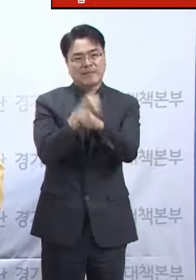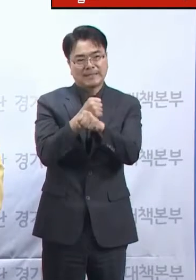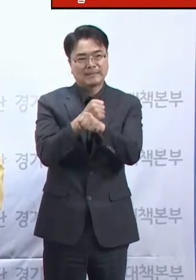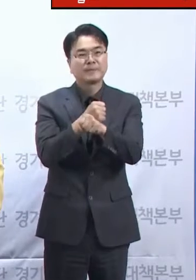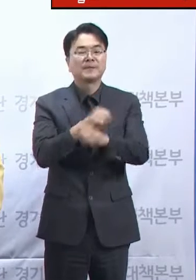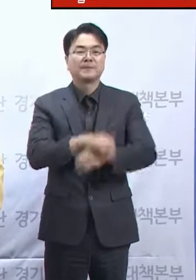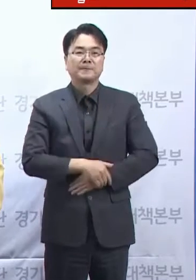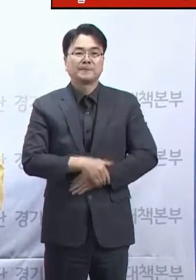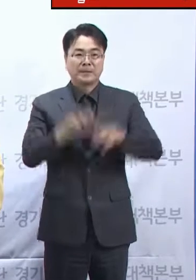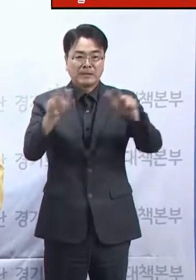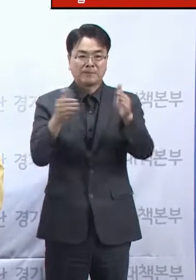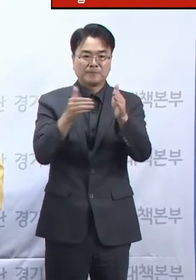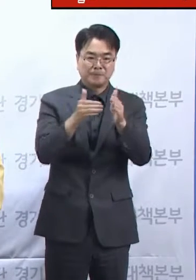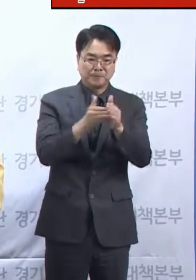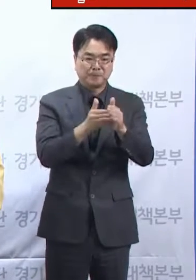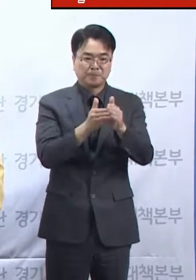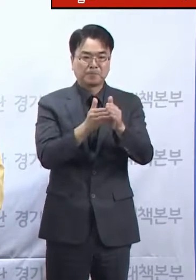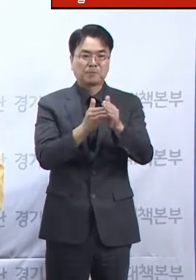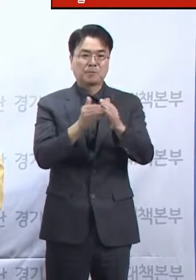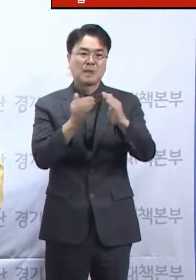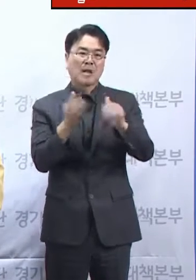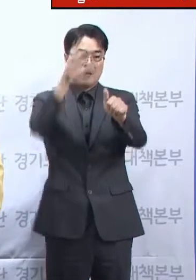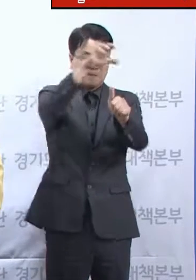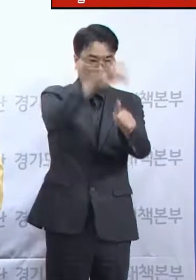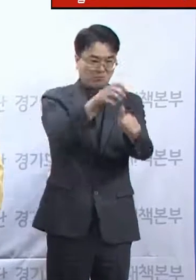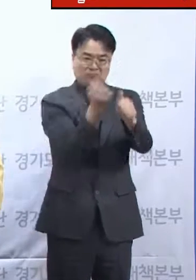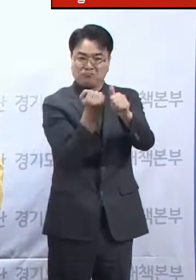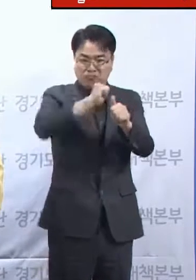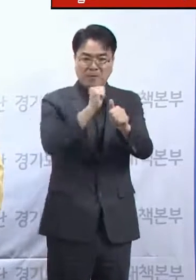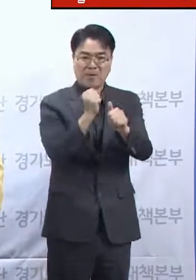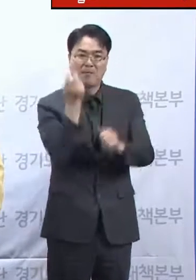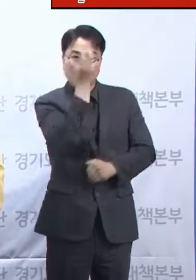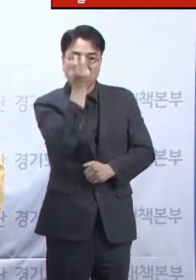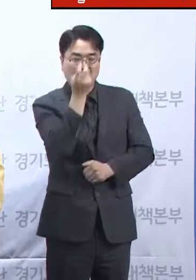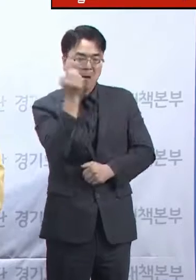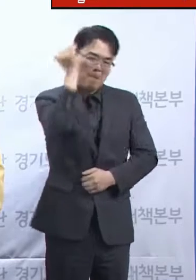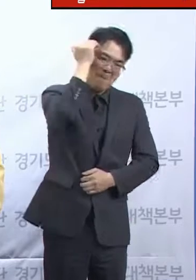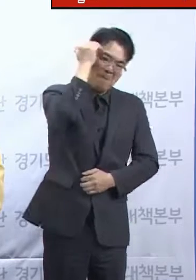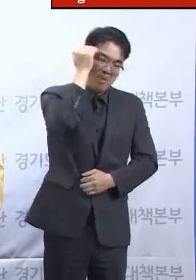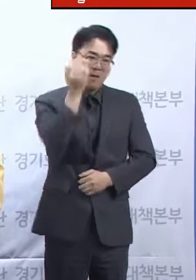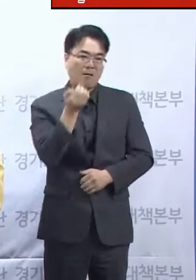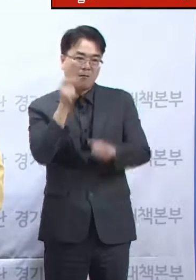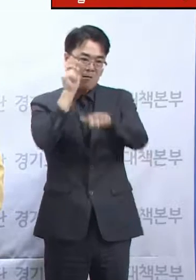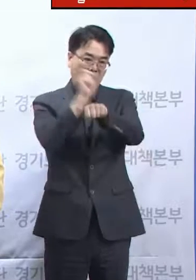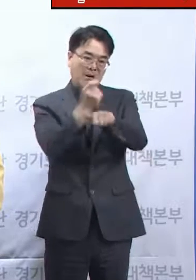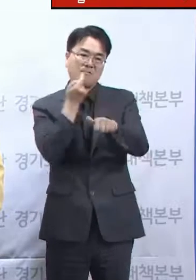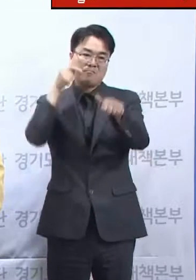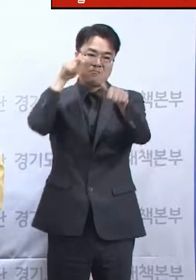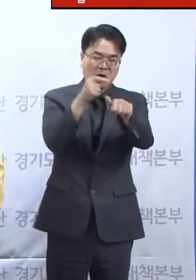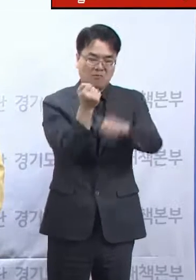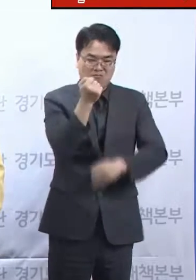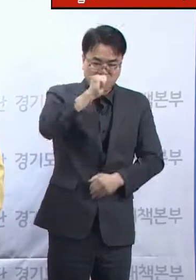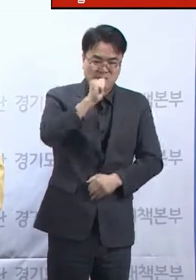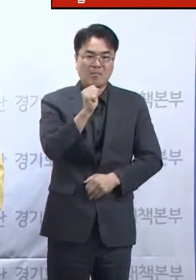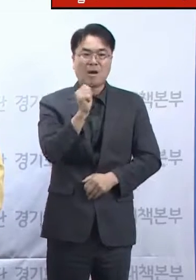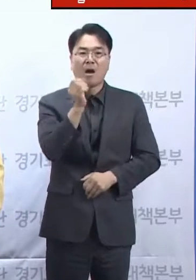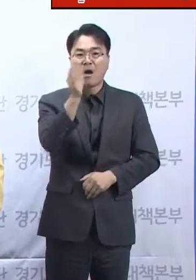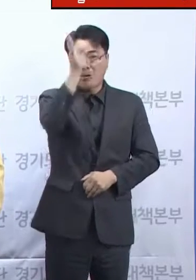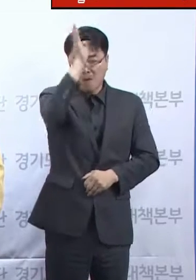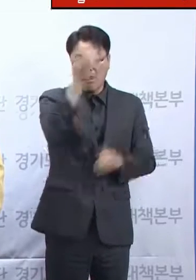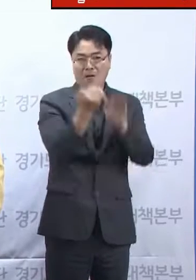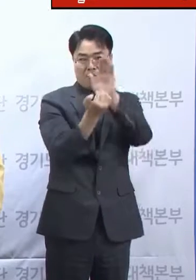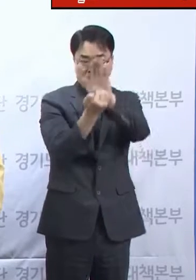저희는 현재까지 격리조치 위반, 역학조사 방해, 행정명령 위반 등 감염병예방법